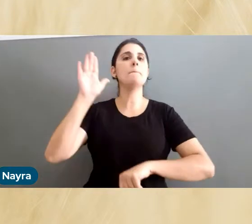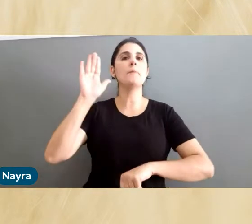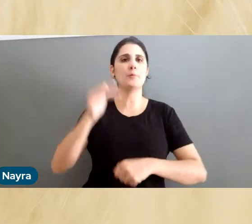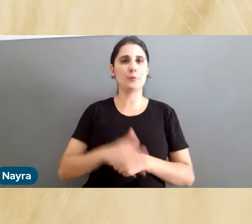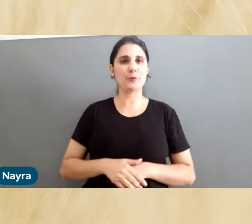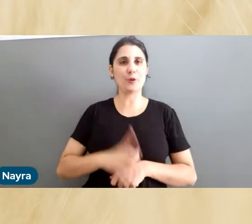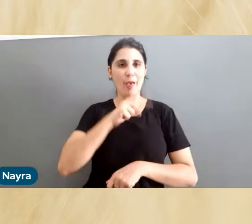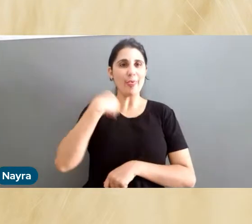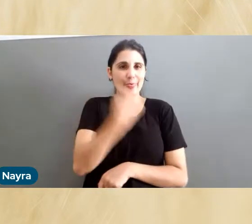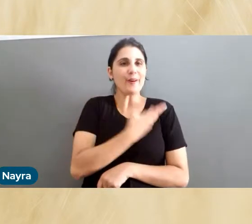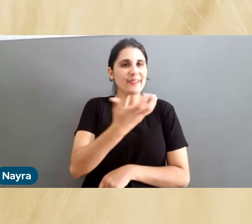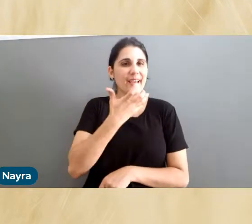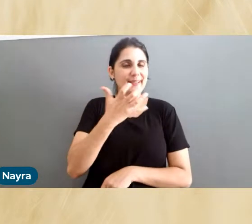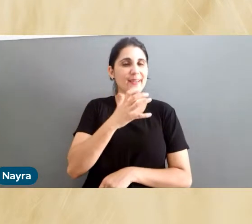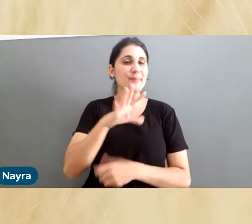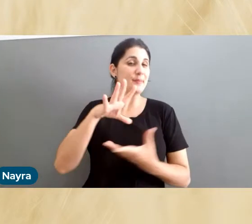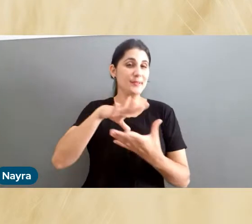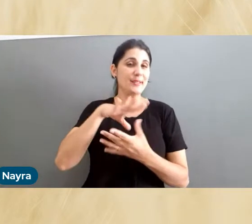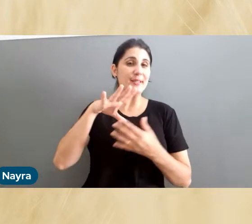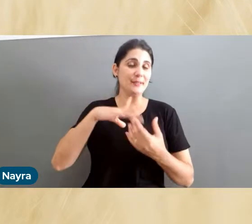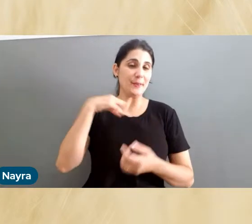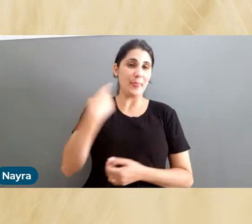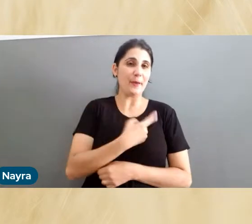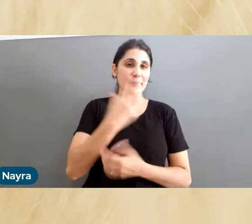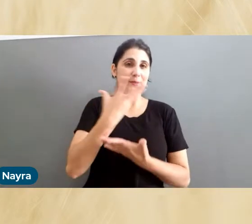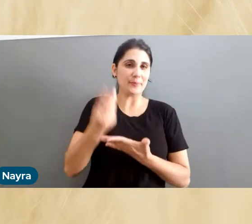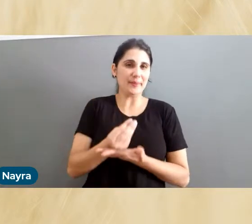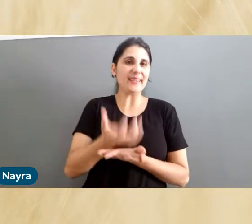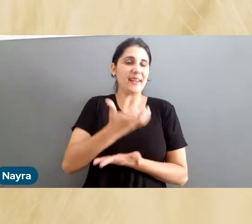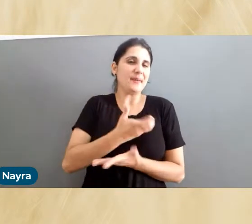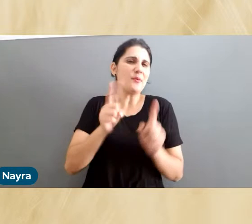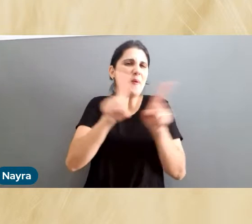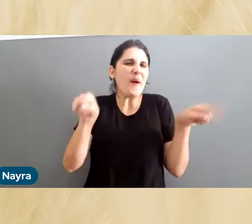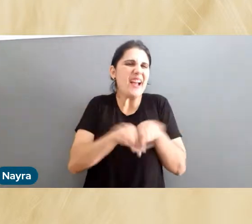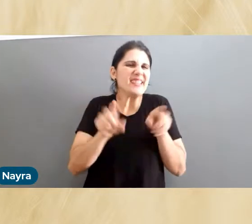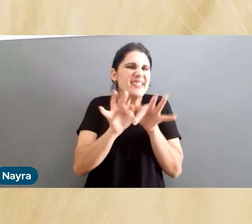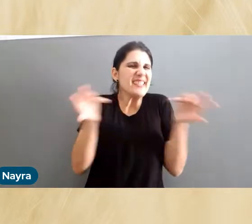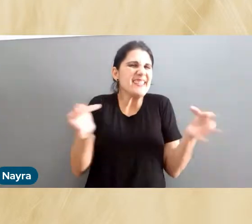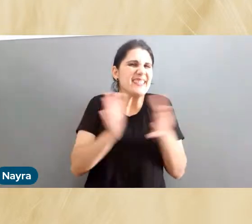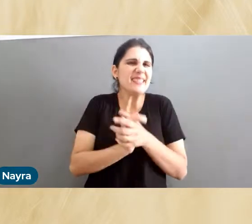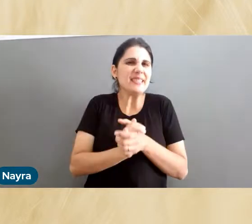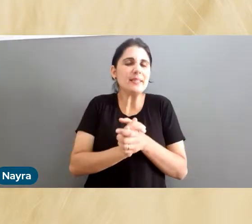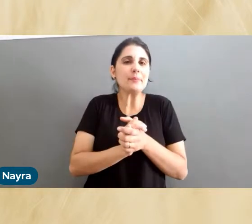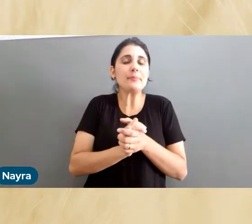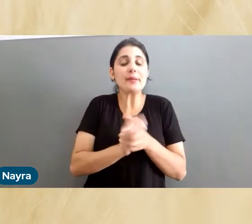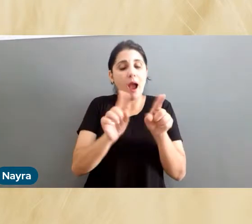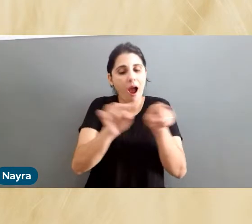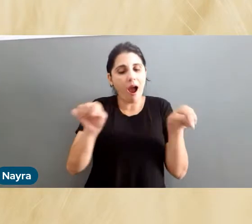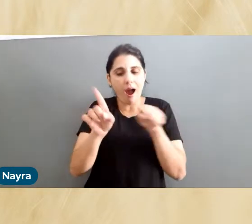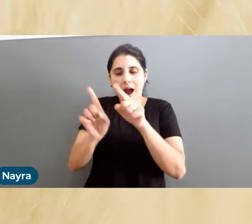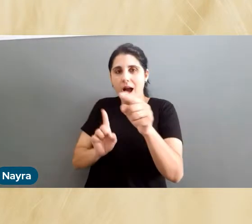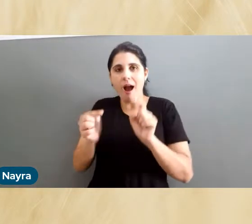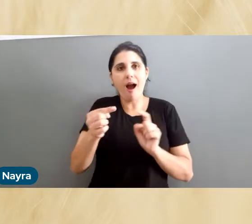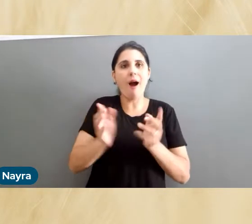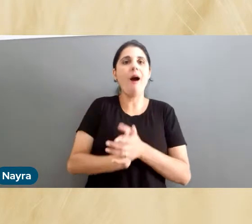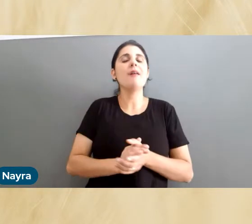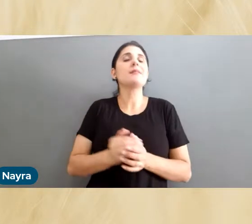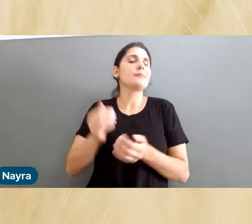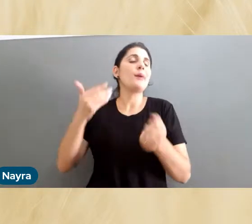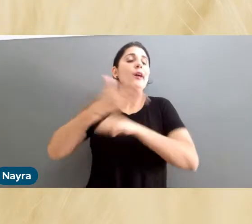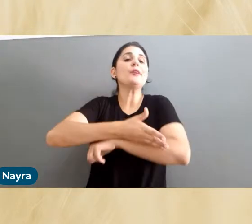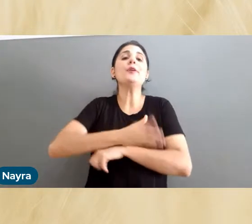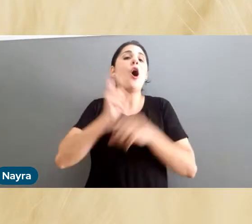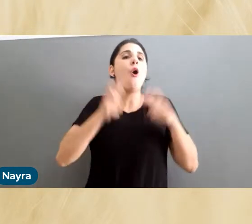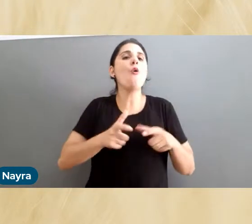quando desencarnar, ter pelo menos ali um quartinho, não precisa ser grande, pode ser ali 3x3, mas pelo menos que a gente possa ficar dentro daquele